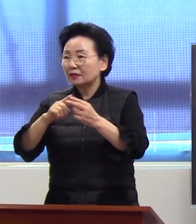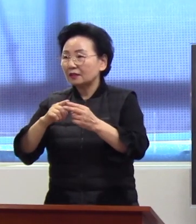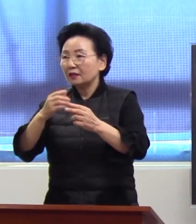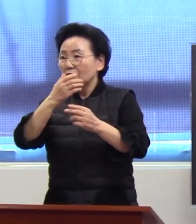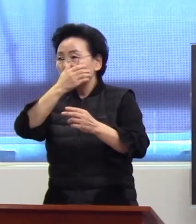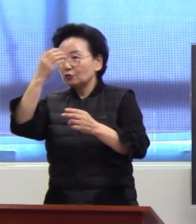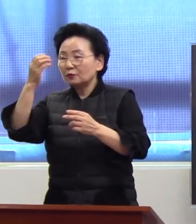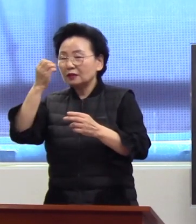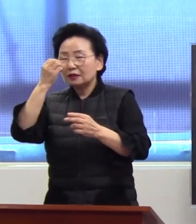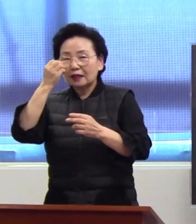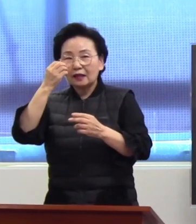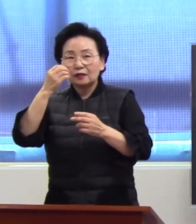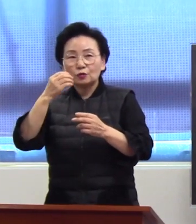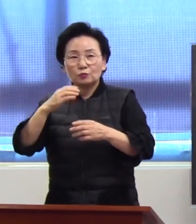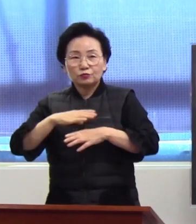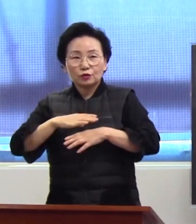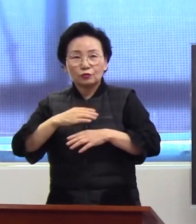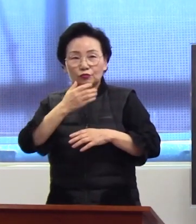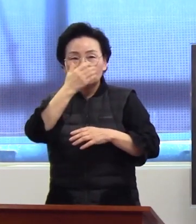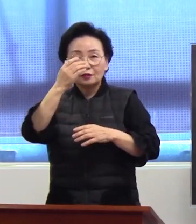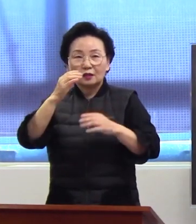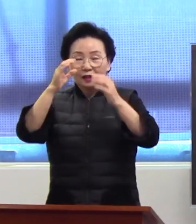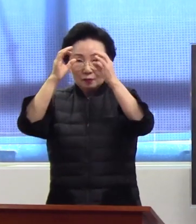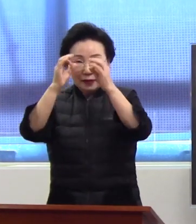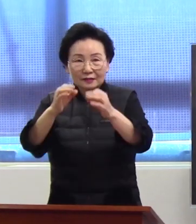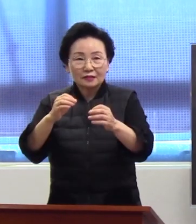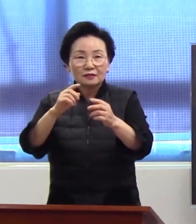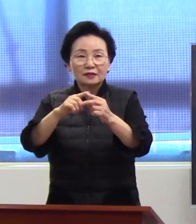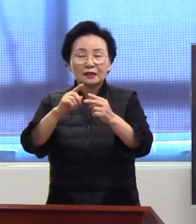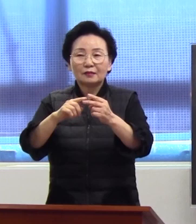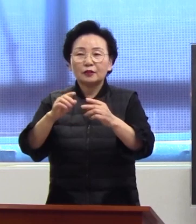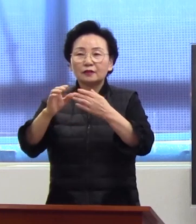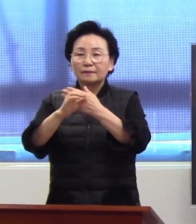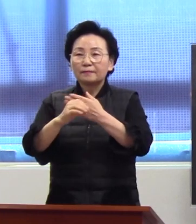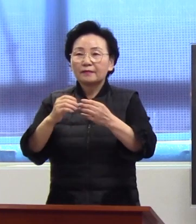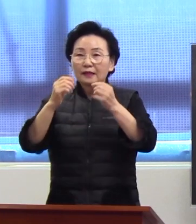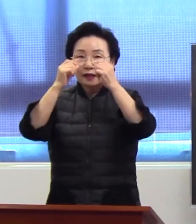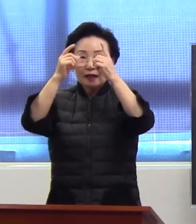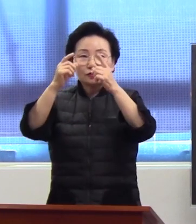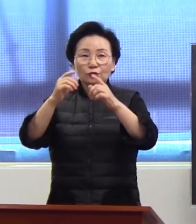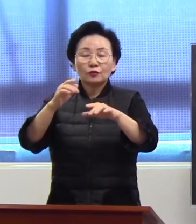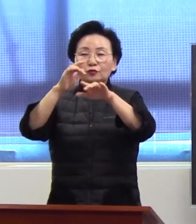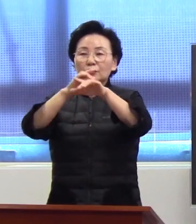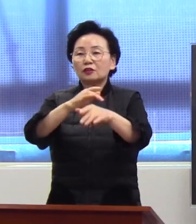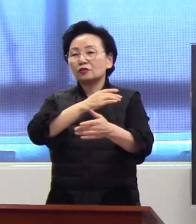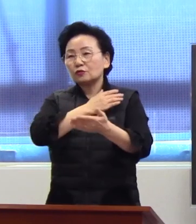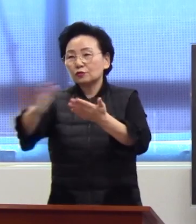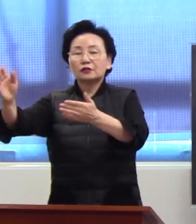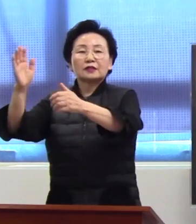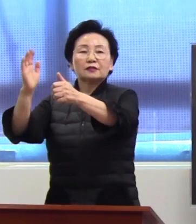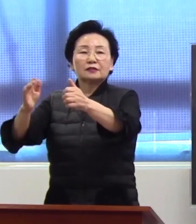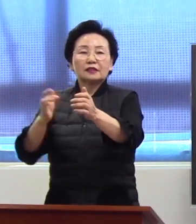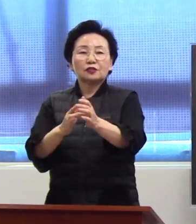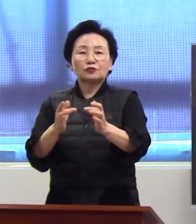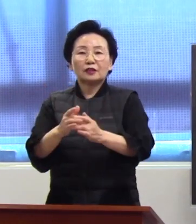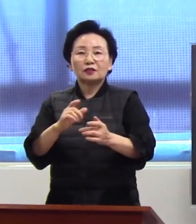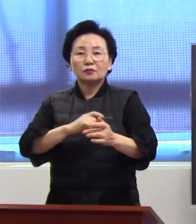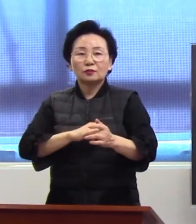이상하다든지 꿈을 이상하고 무서운 꿈을 봤다든지 하면 깨가지고 귀신을 쫓으세요. 예수의